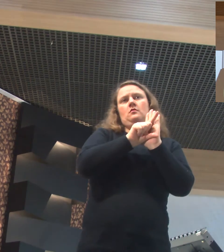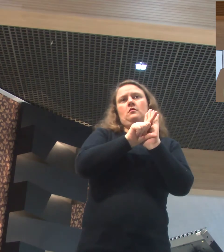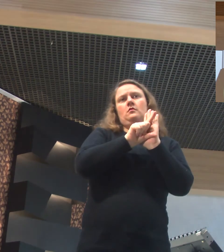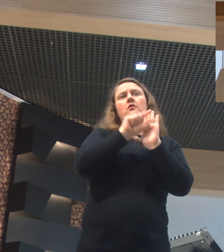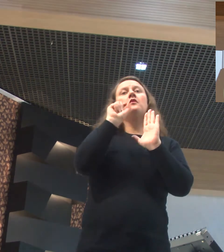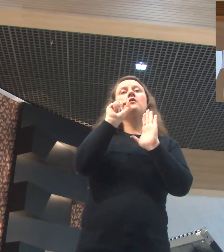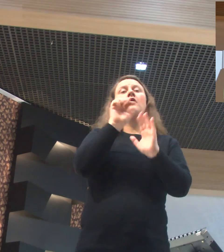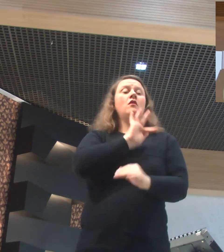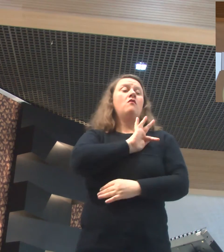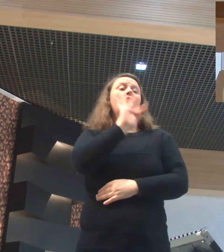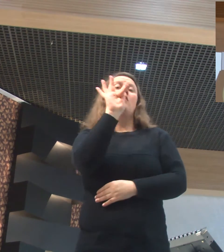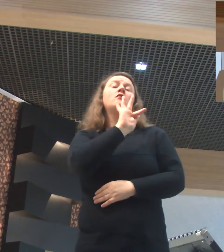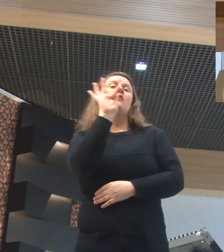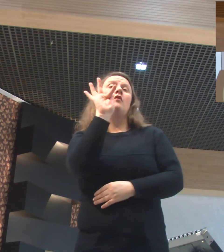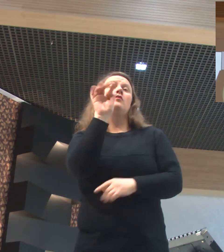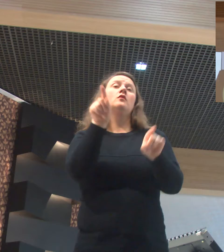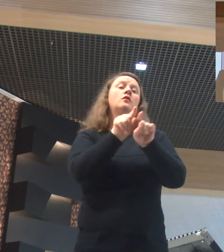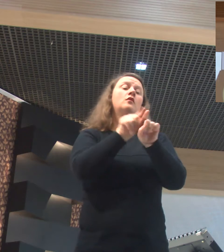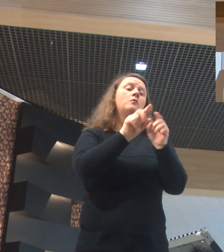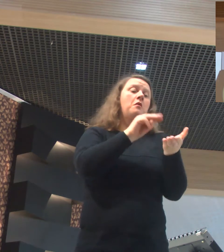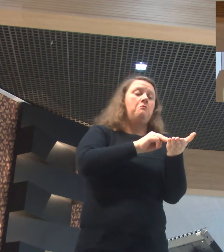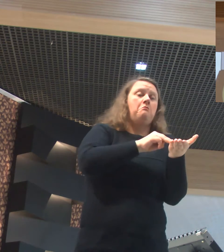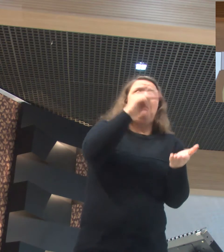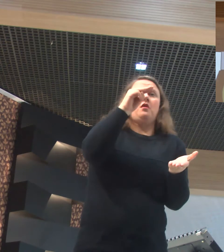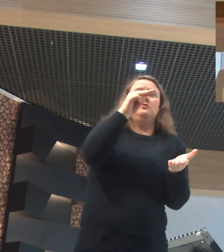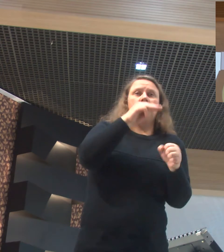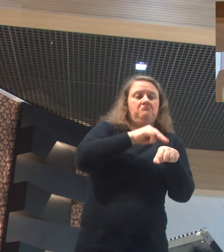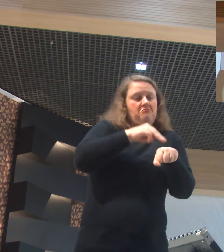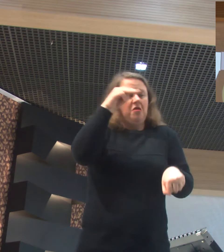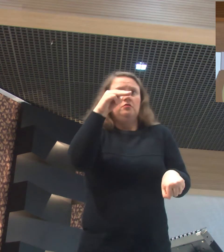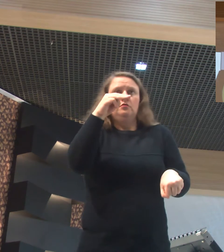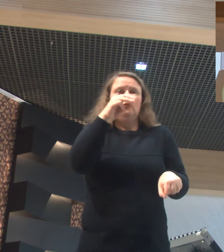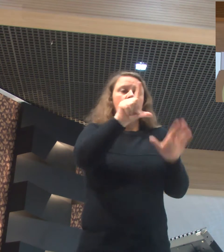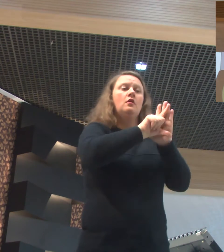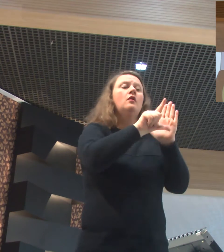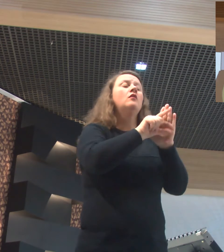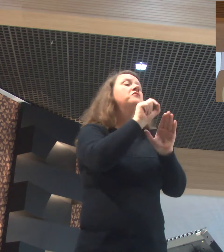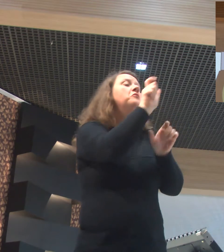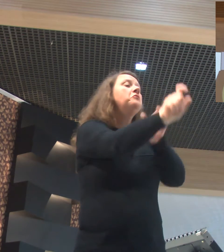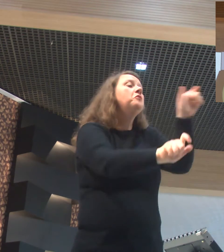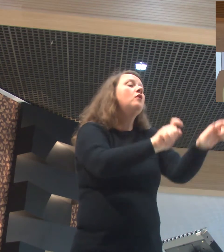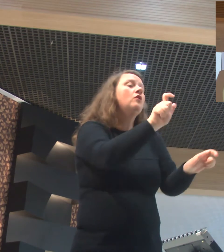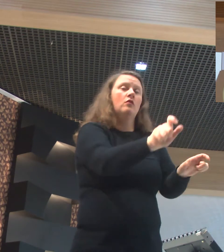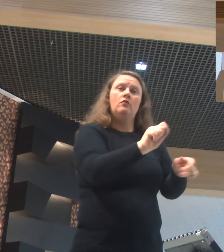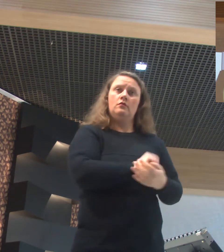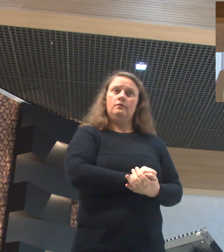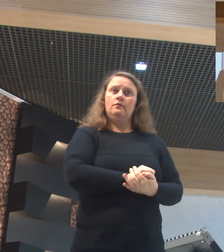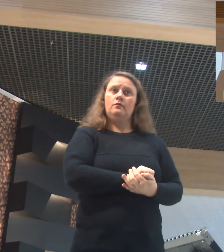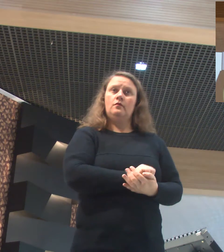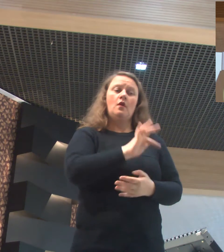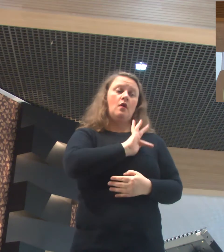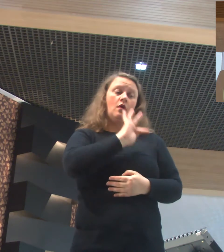Quem eram os fariseus e os mestres da lei? Eram a questão dos